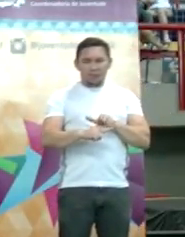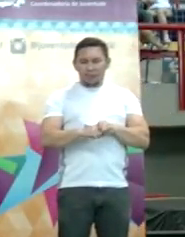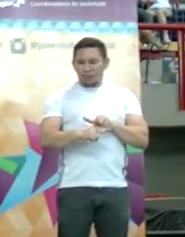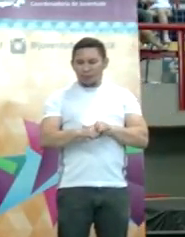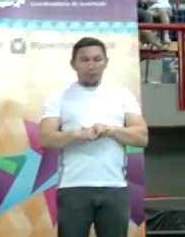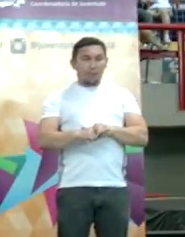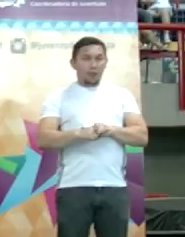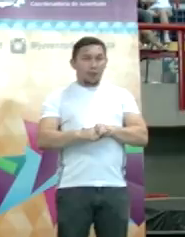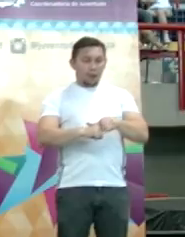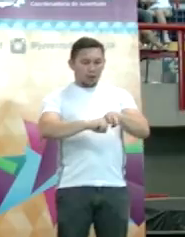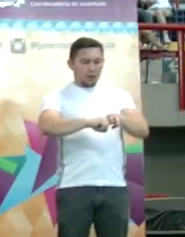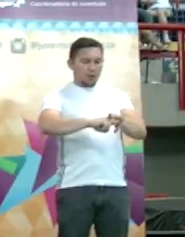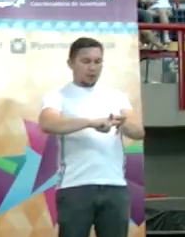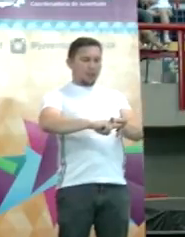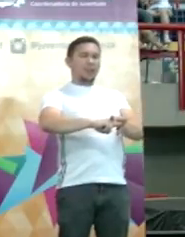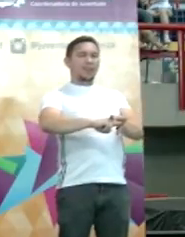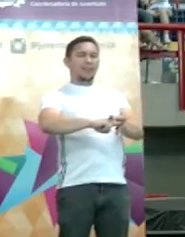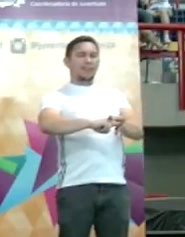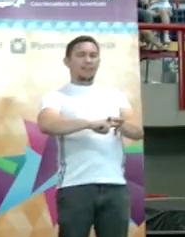meus pés no chão.